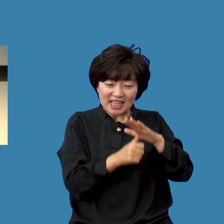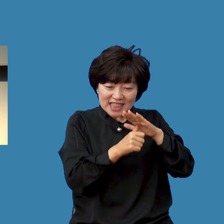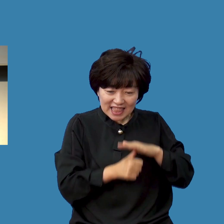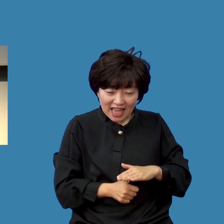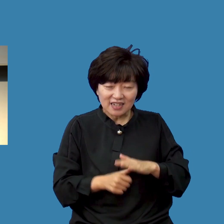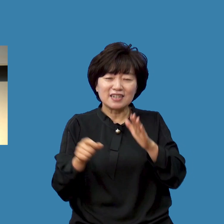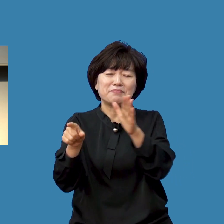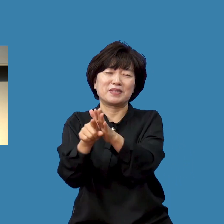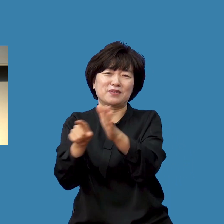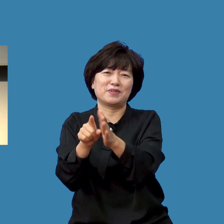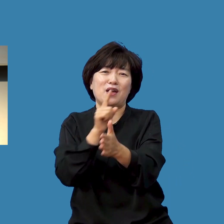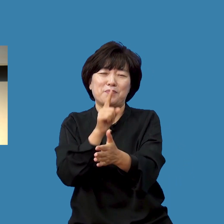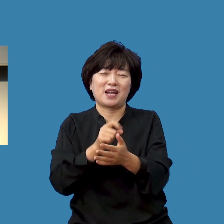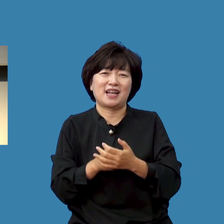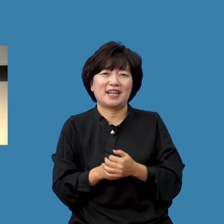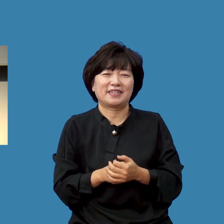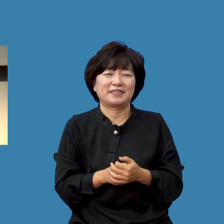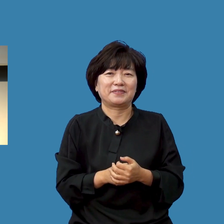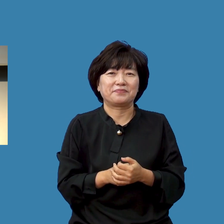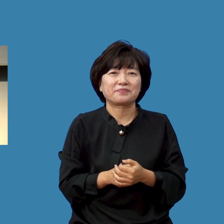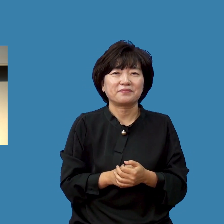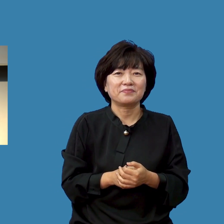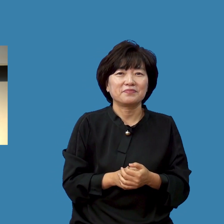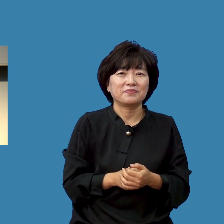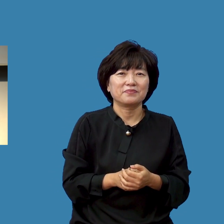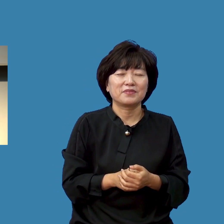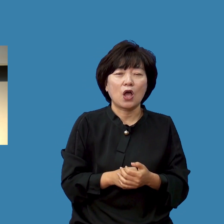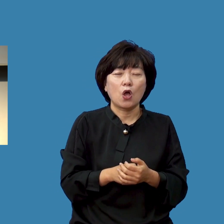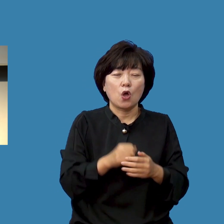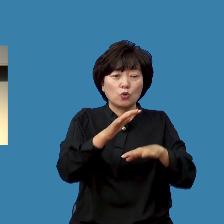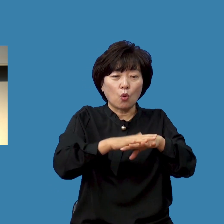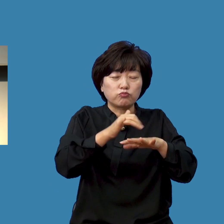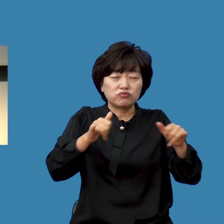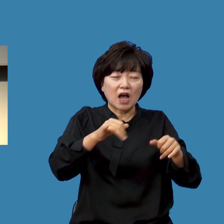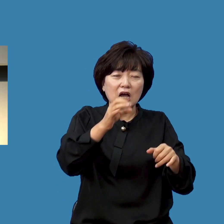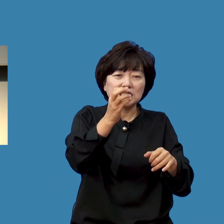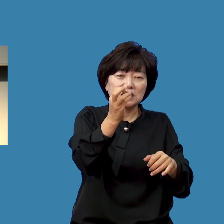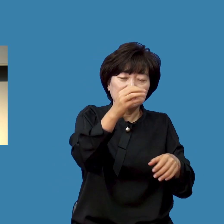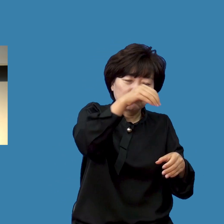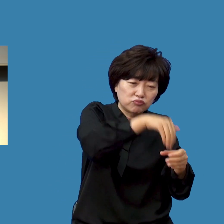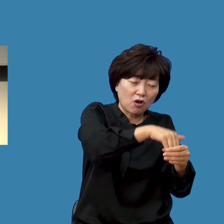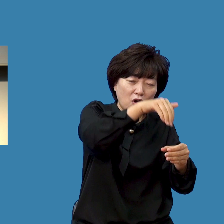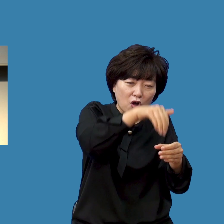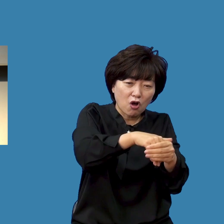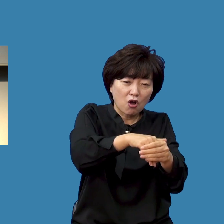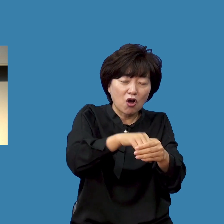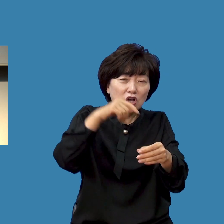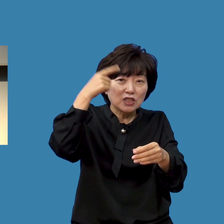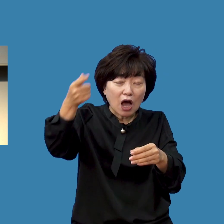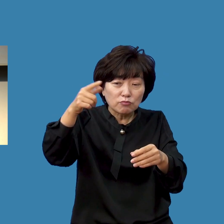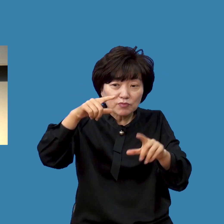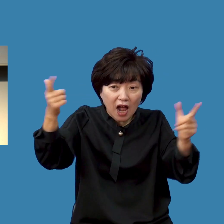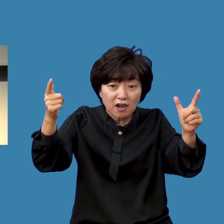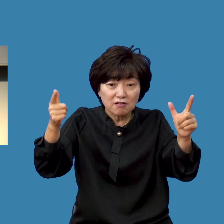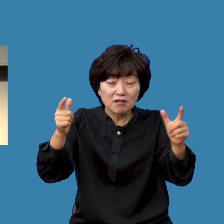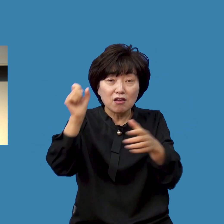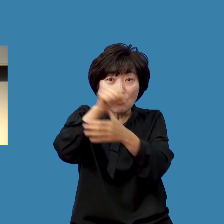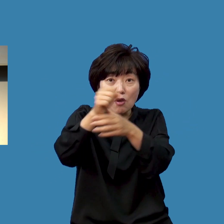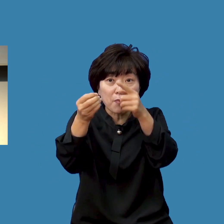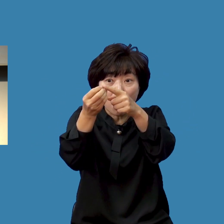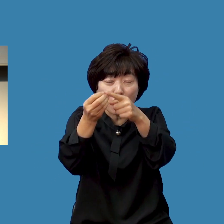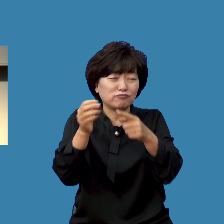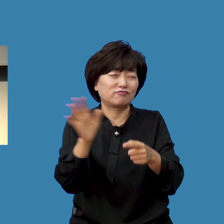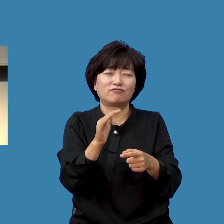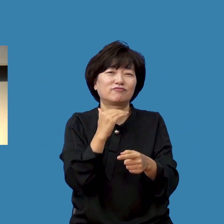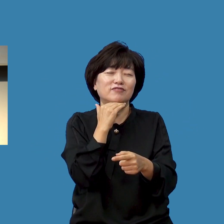그러는 거예요. 이 인내를 믿음이라고 부르는 거예요. 농부가 씨를 뿌립니다. 그럼 바로 다음날 열매가 나올 것을 기대하지는